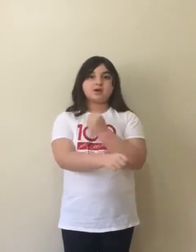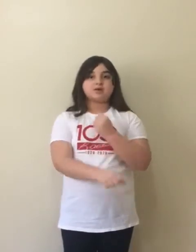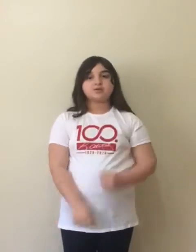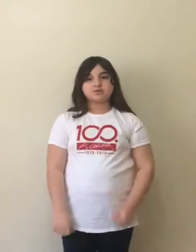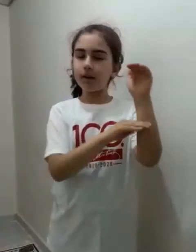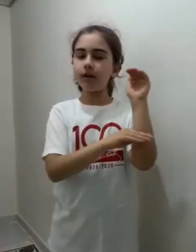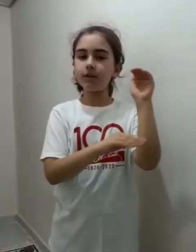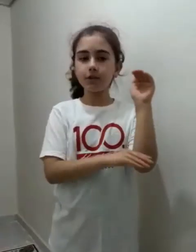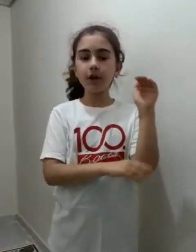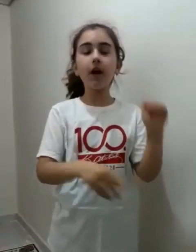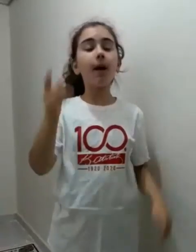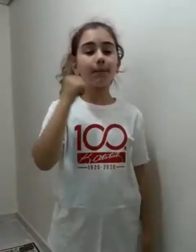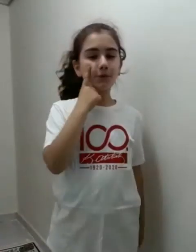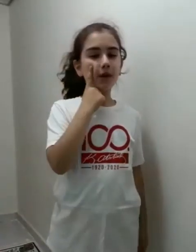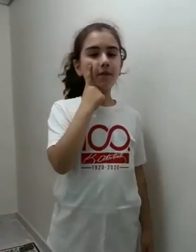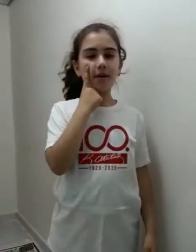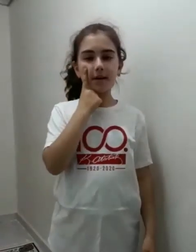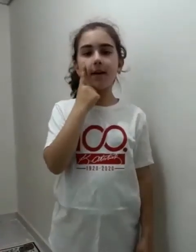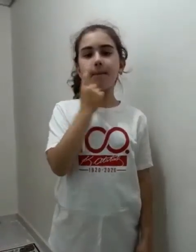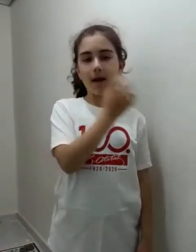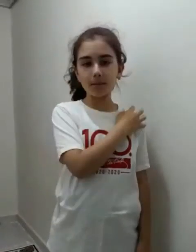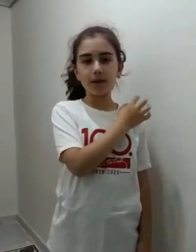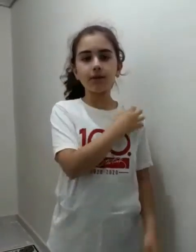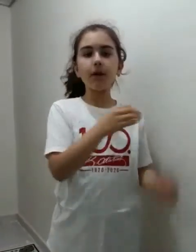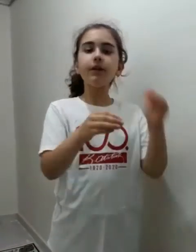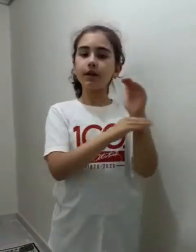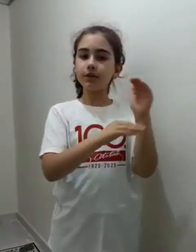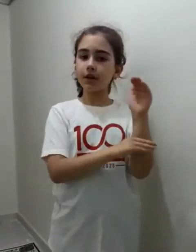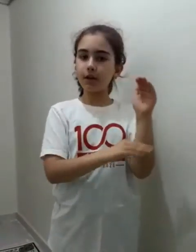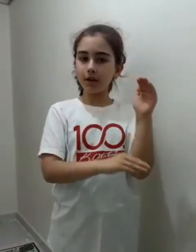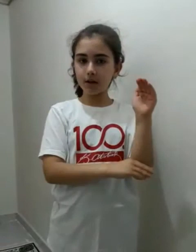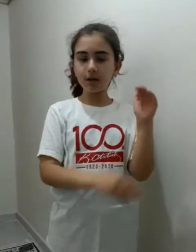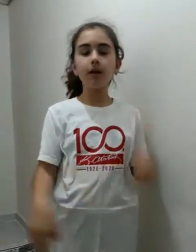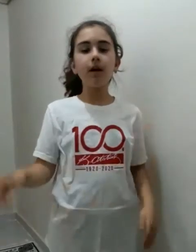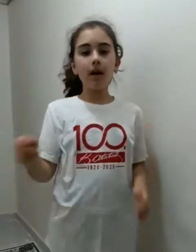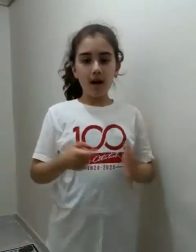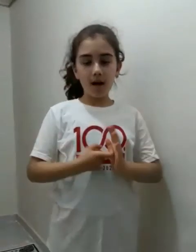taşa. Yaşa Mustafa Kemal Paşa yaşa.